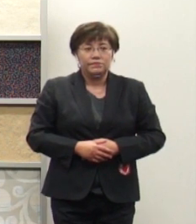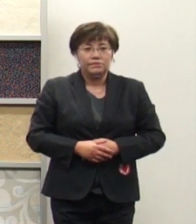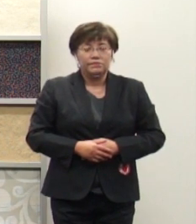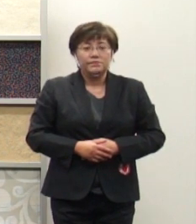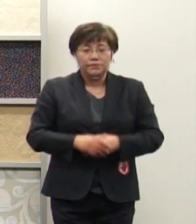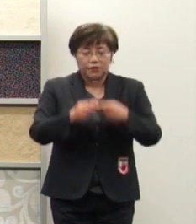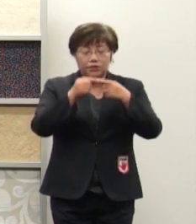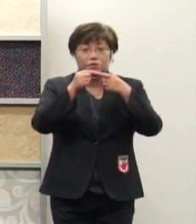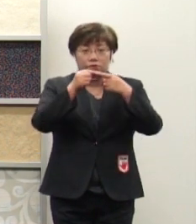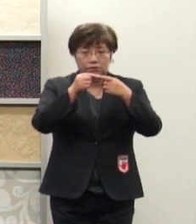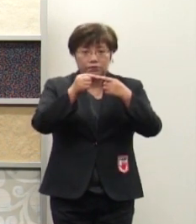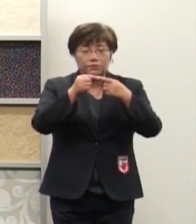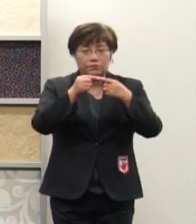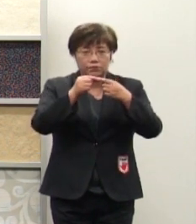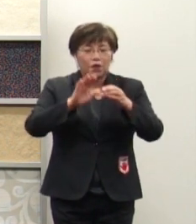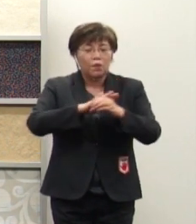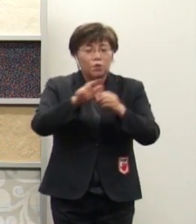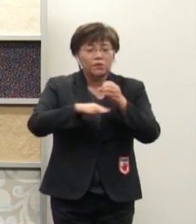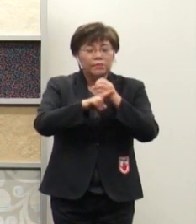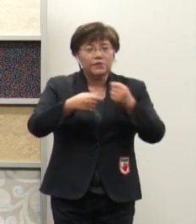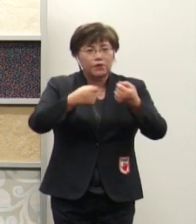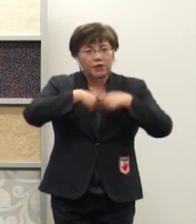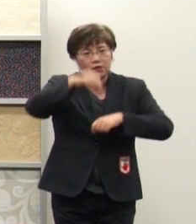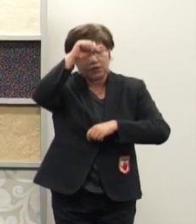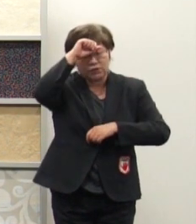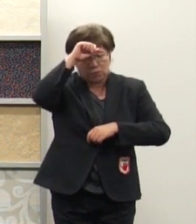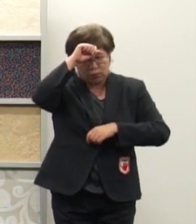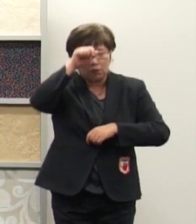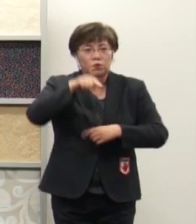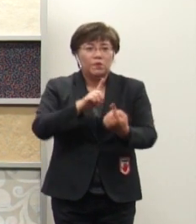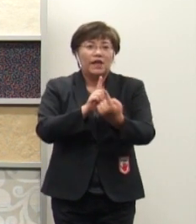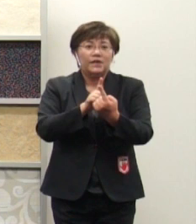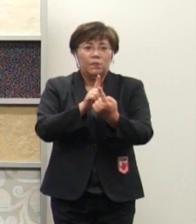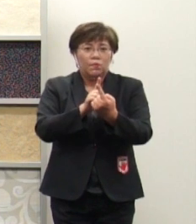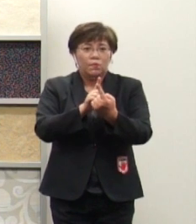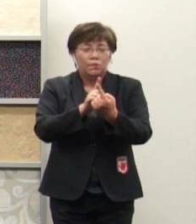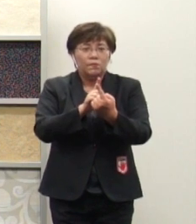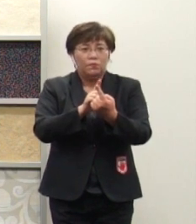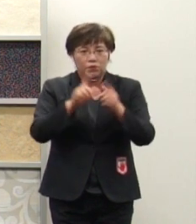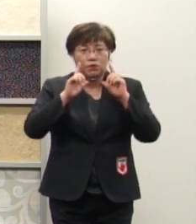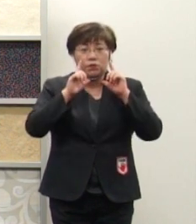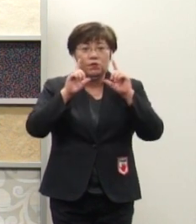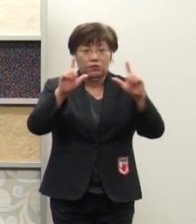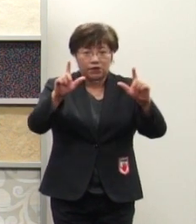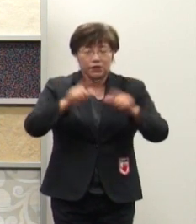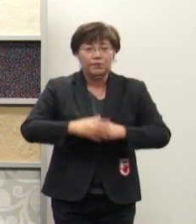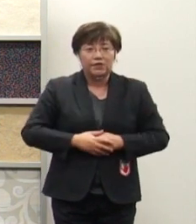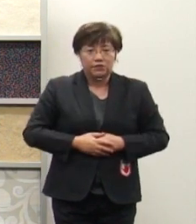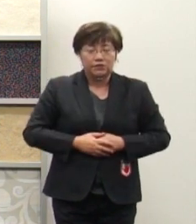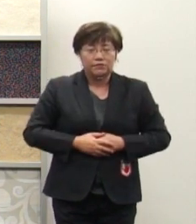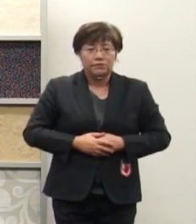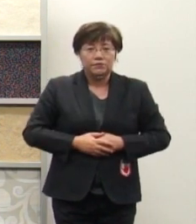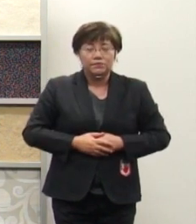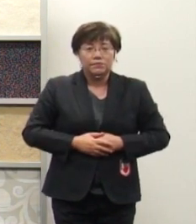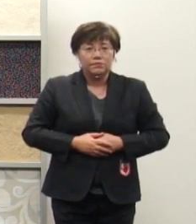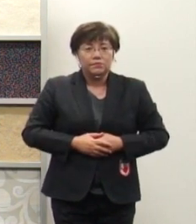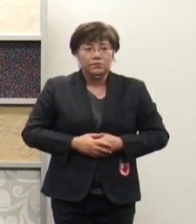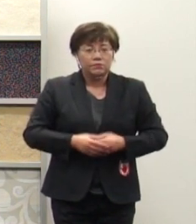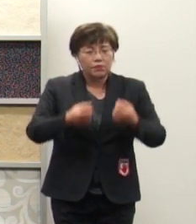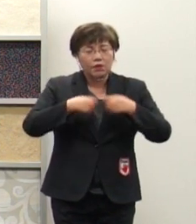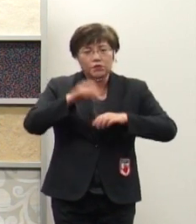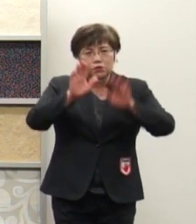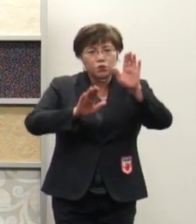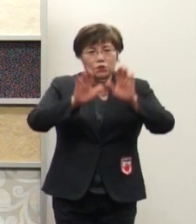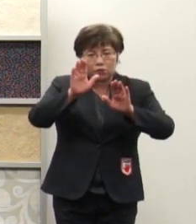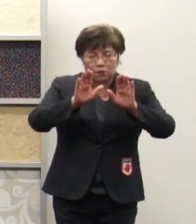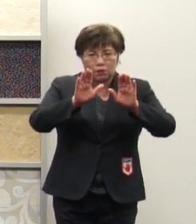1点目です。新型コロナウイルス感染症への当面の対応につきましてご報告申し上げます。まず感染状況と現